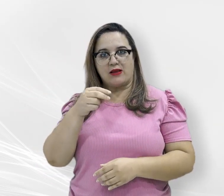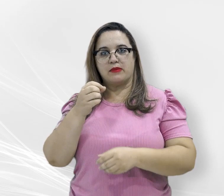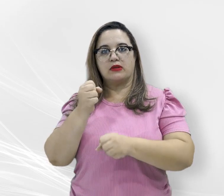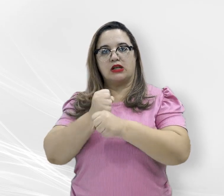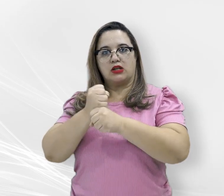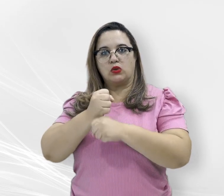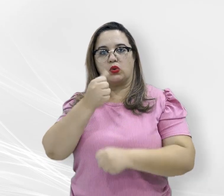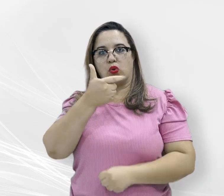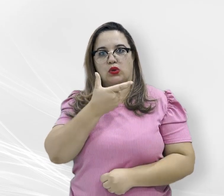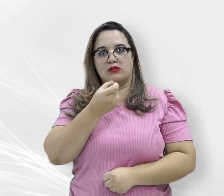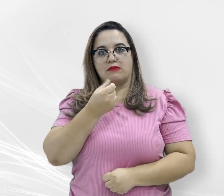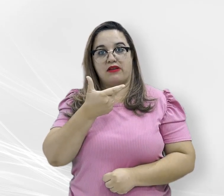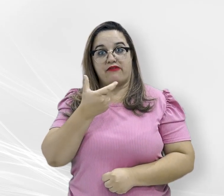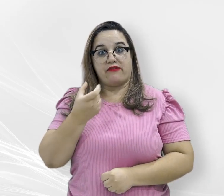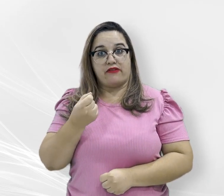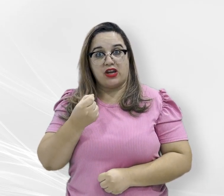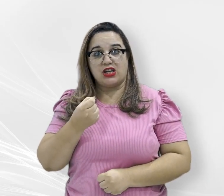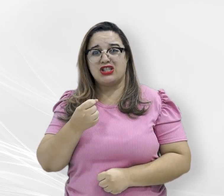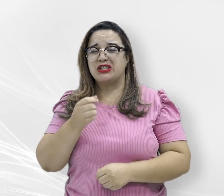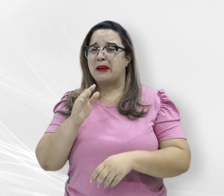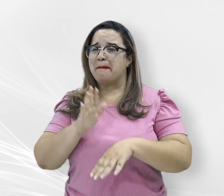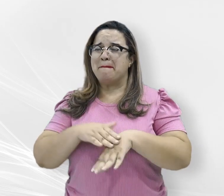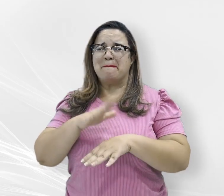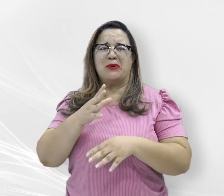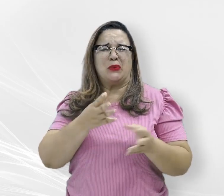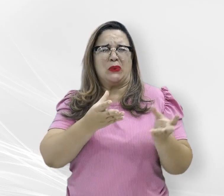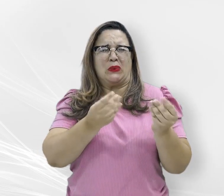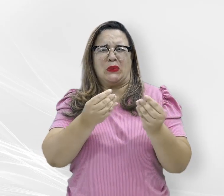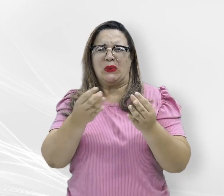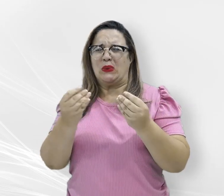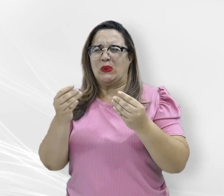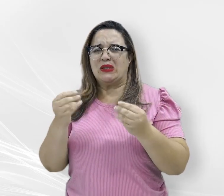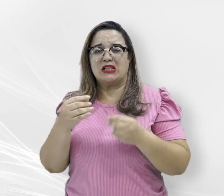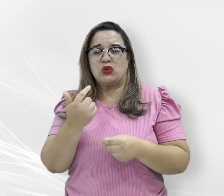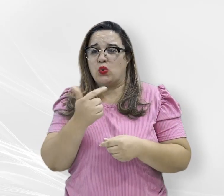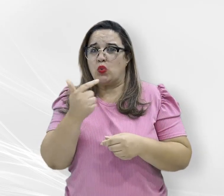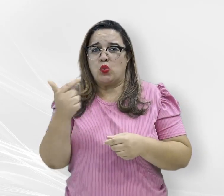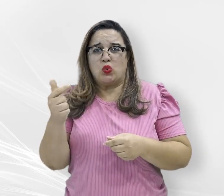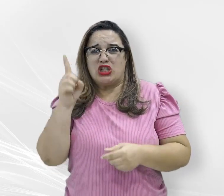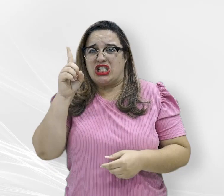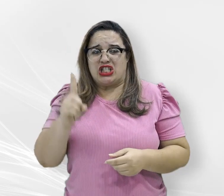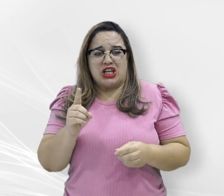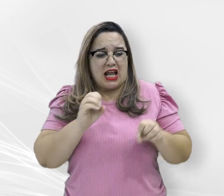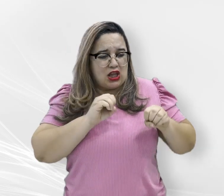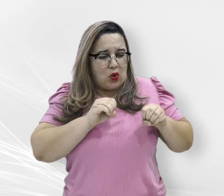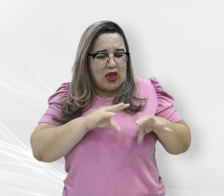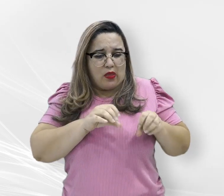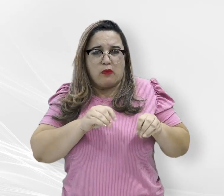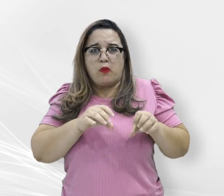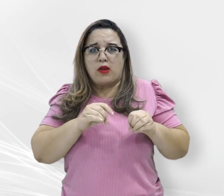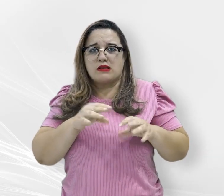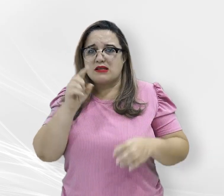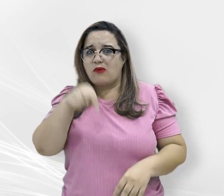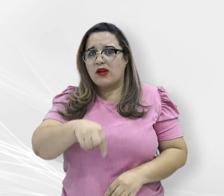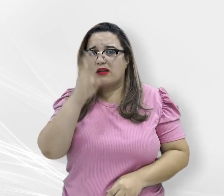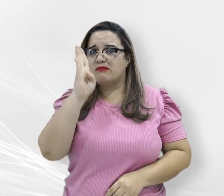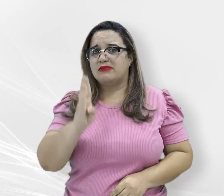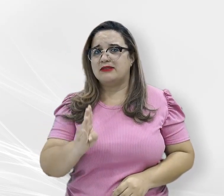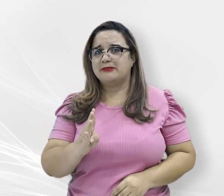de meninas e meninos não tinham acesso à educação no Brasil. O cenário de exclusão e evasão escolar no Brasil, que já era crítico antes